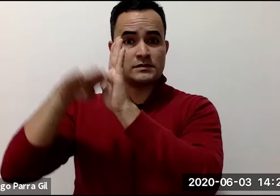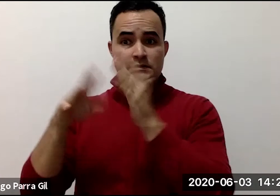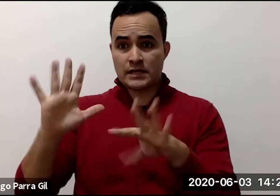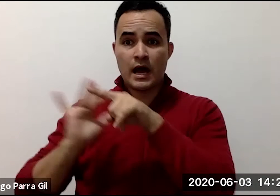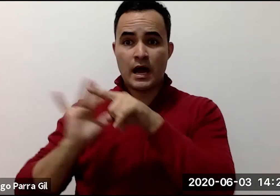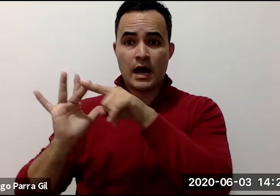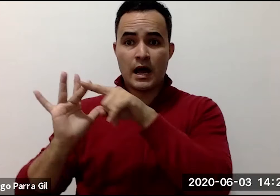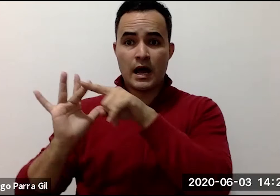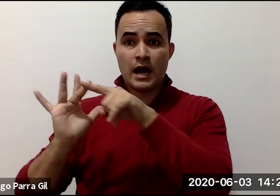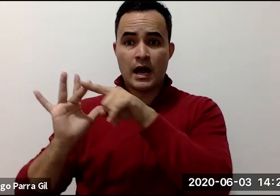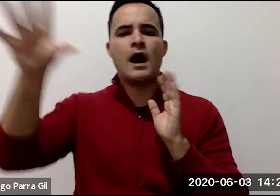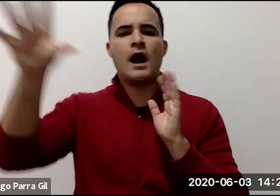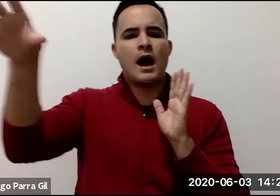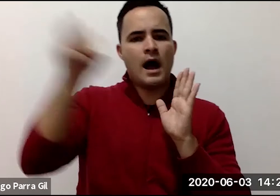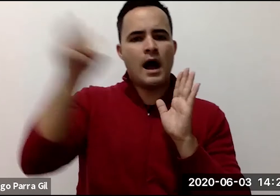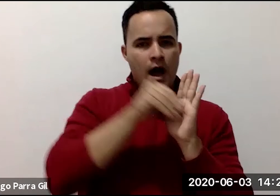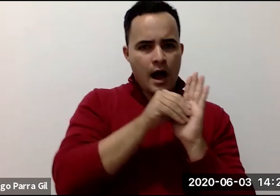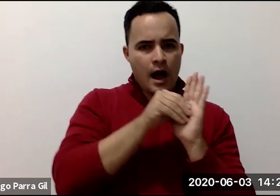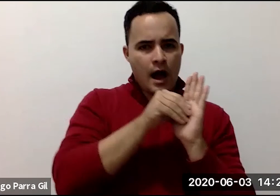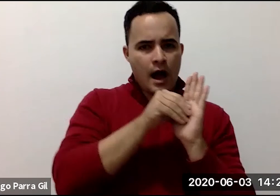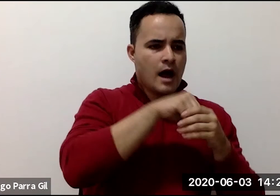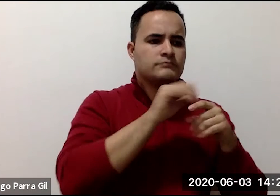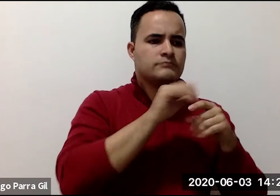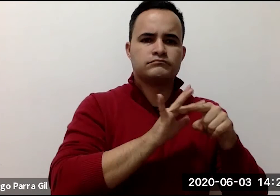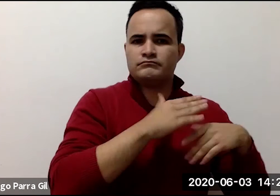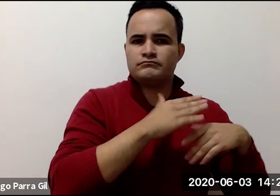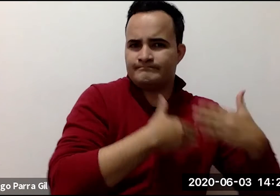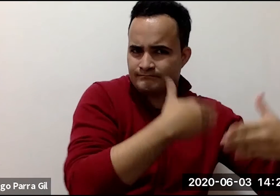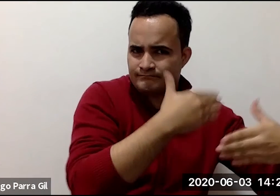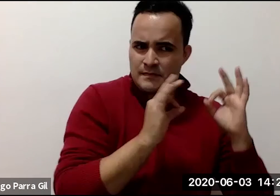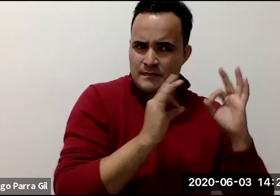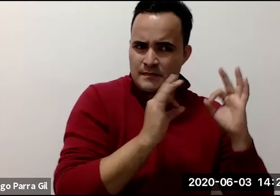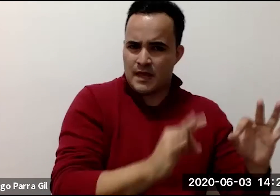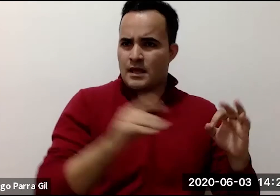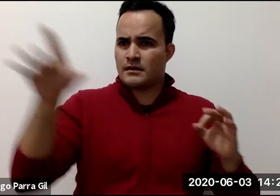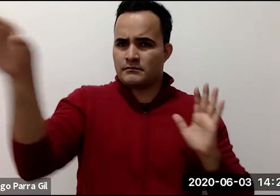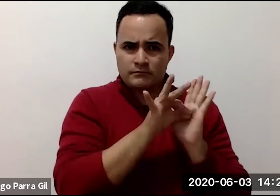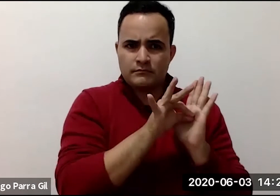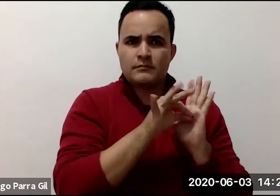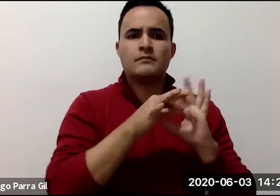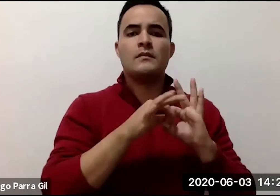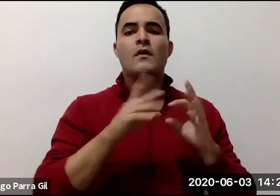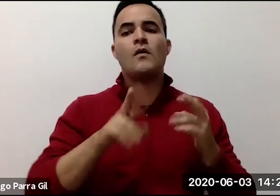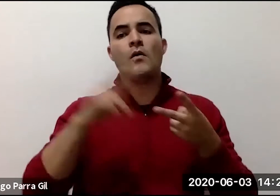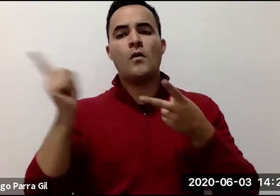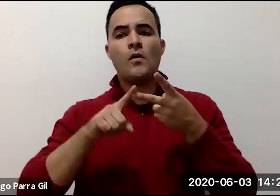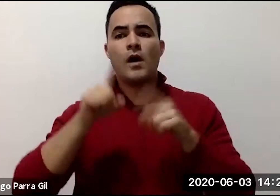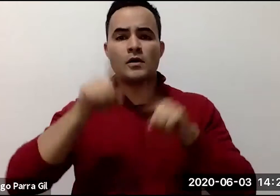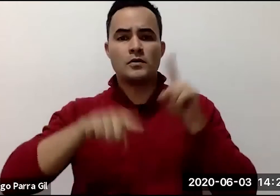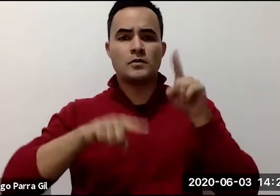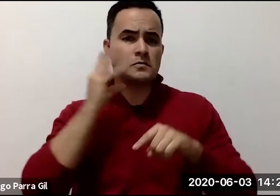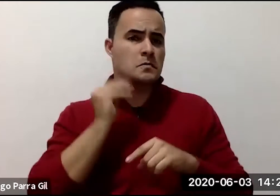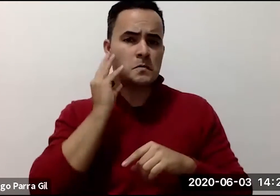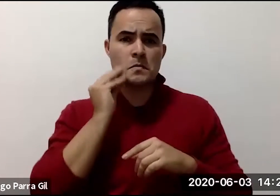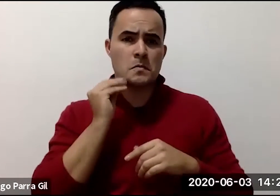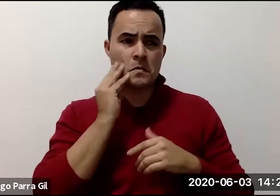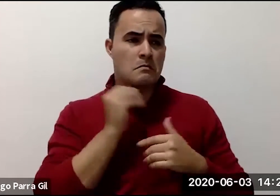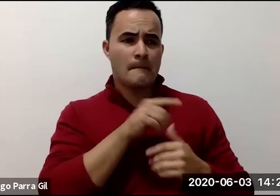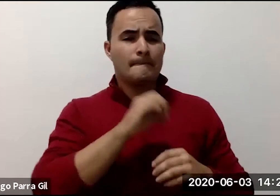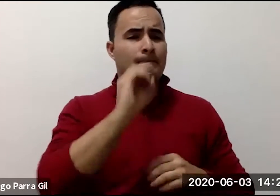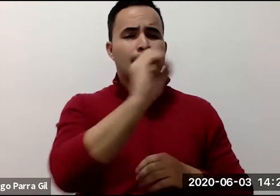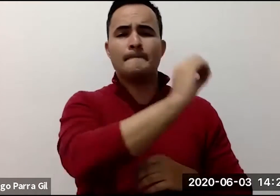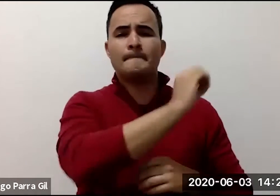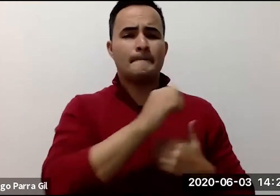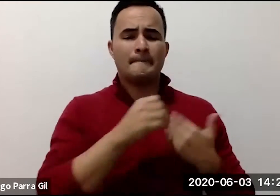sean referente, ¿no? Y las instituciones que no tienen ese tipo de experiencias pues no vayan solas o no naveguen solas,